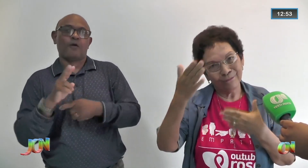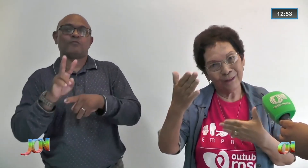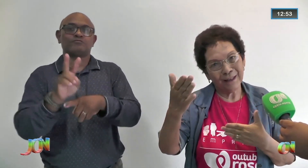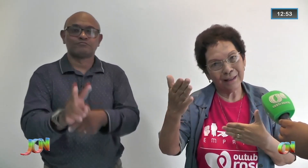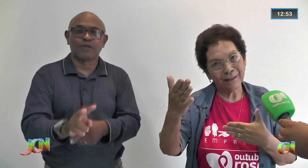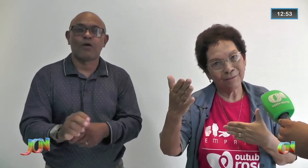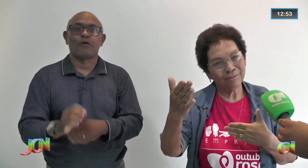Obrigada.